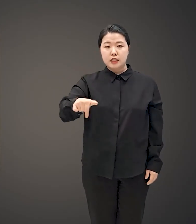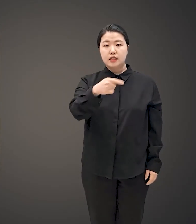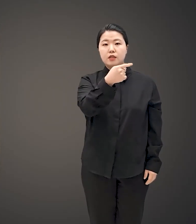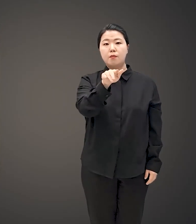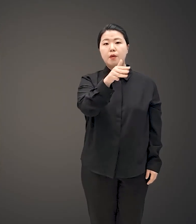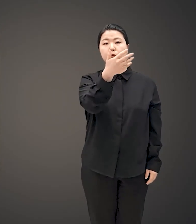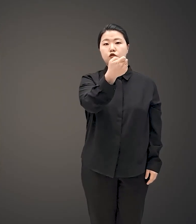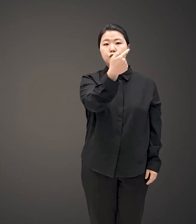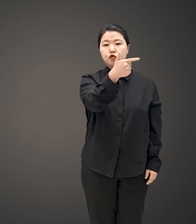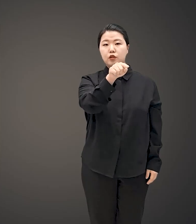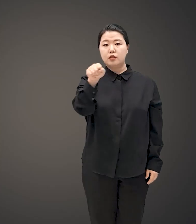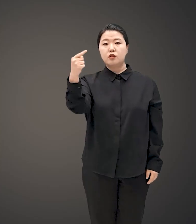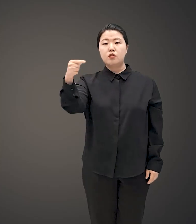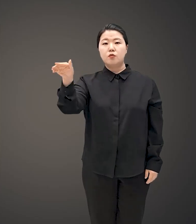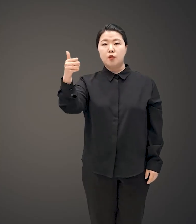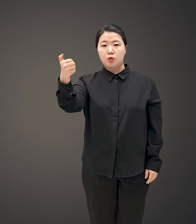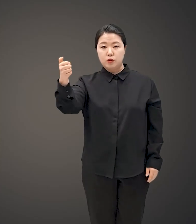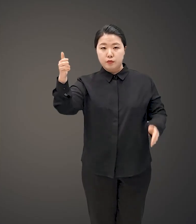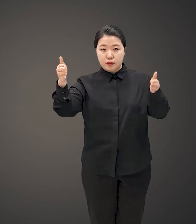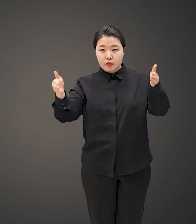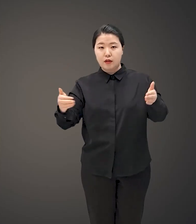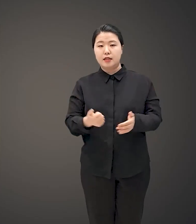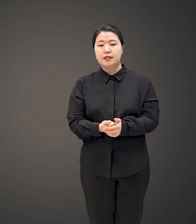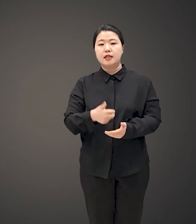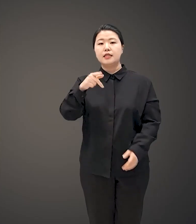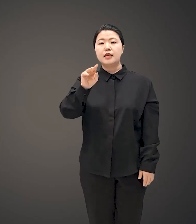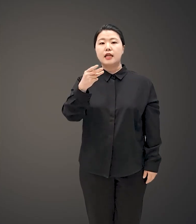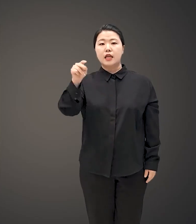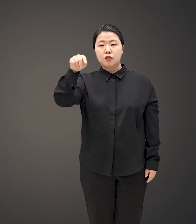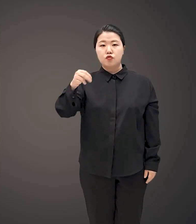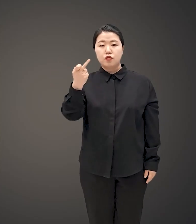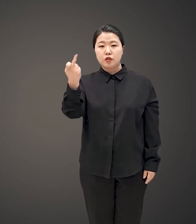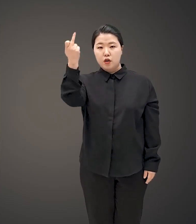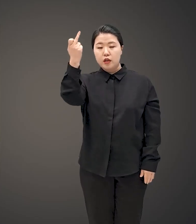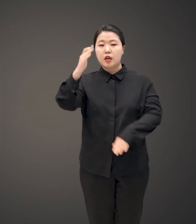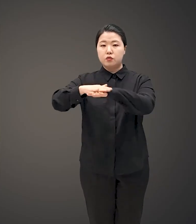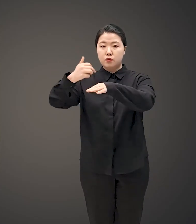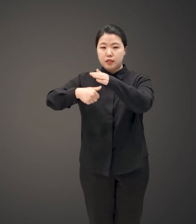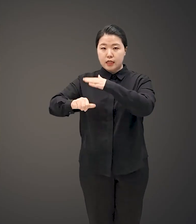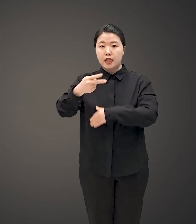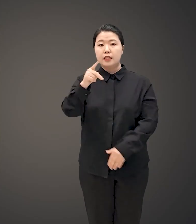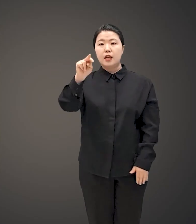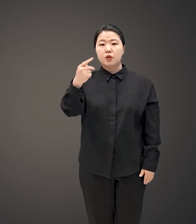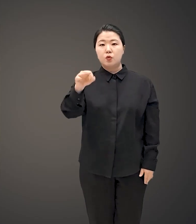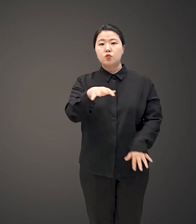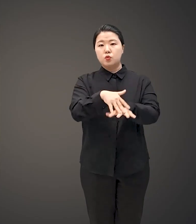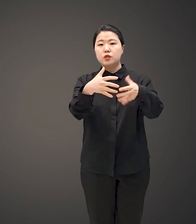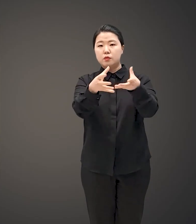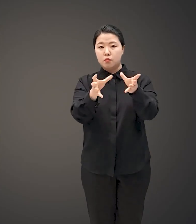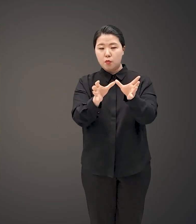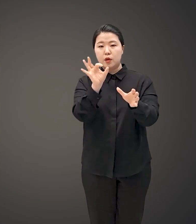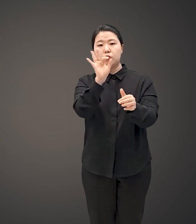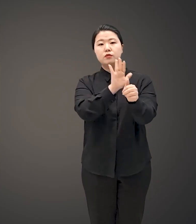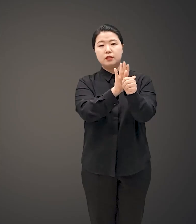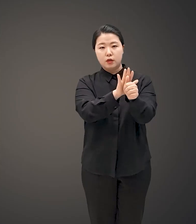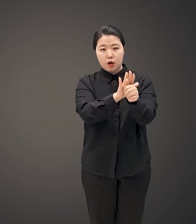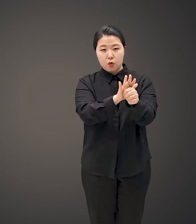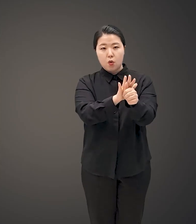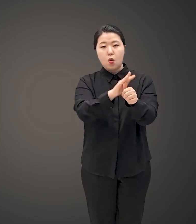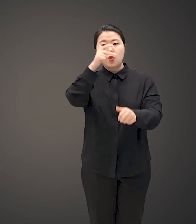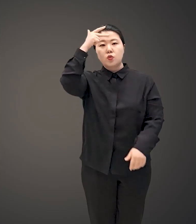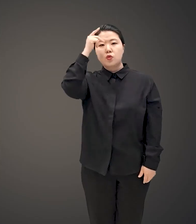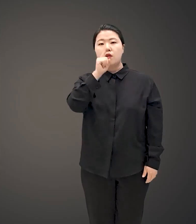1896년에서 1950년까지 장태수의 종중선으로 대동단에 자금을 제공하고 조선어사전